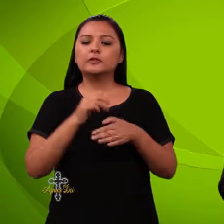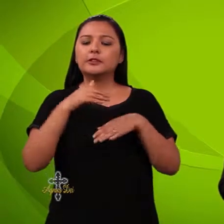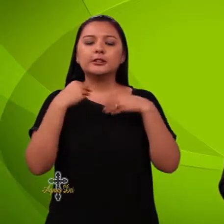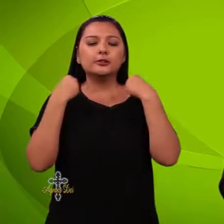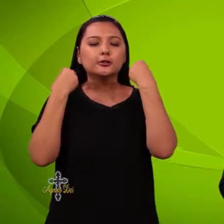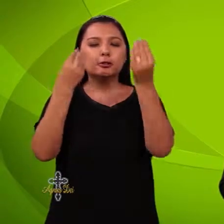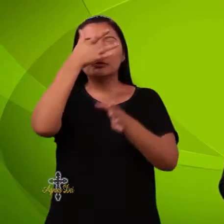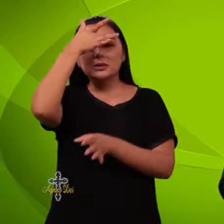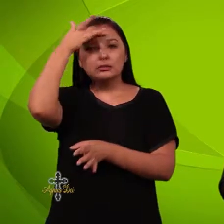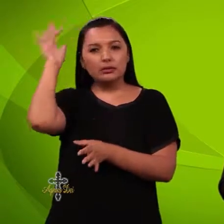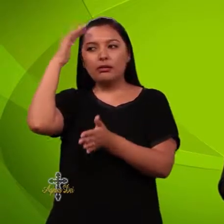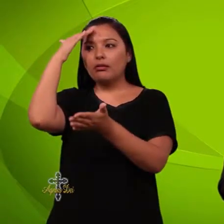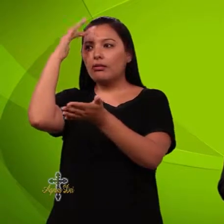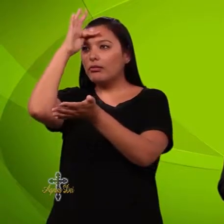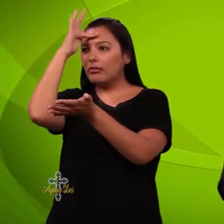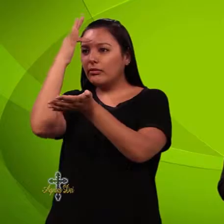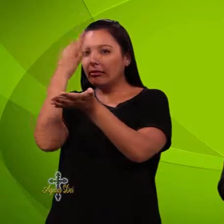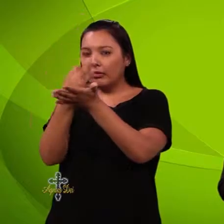Gostou?